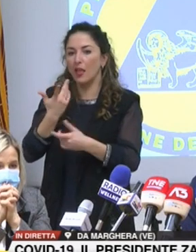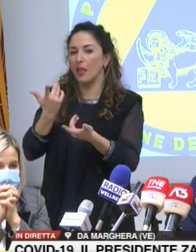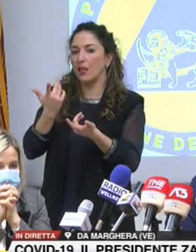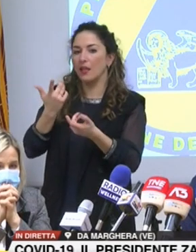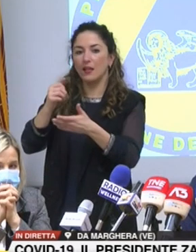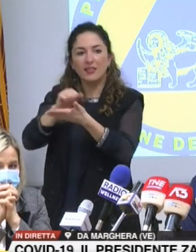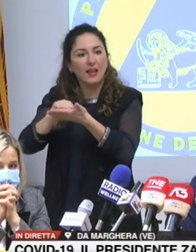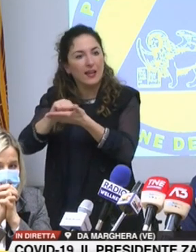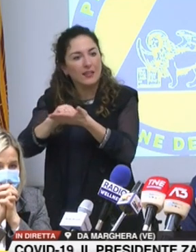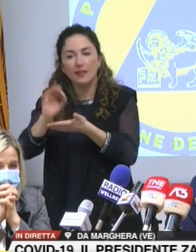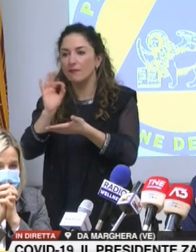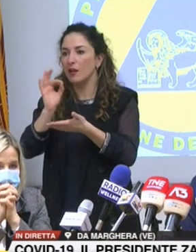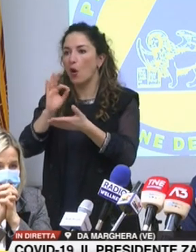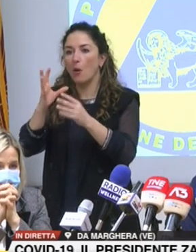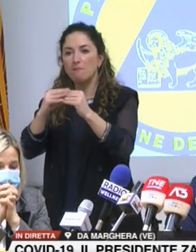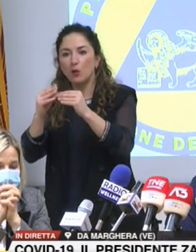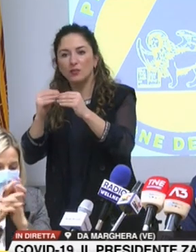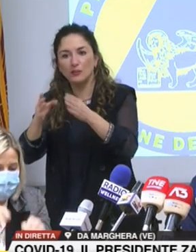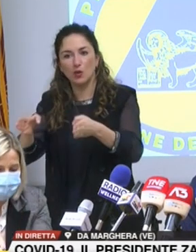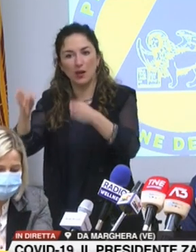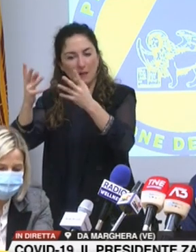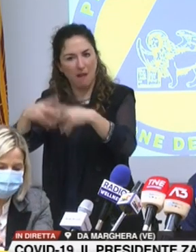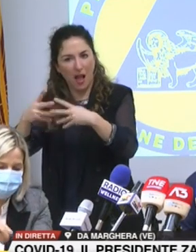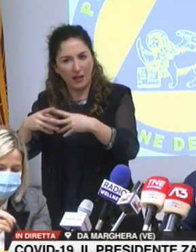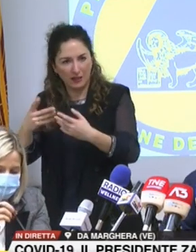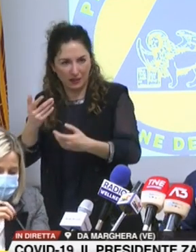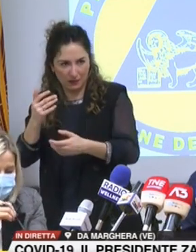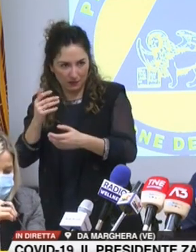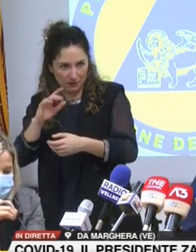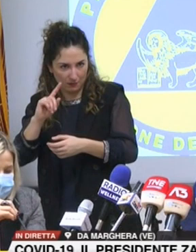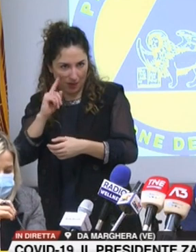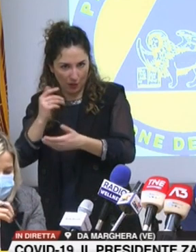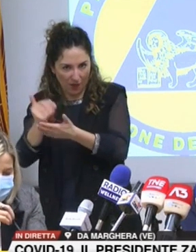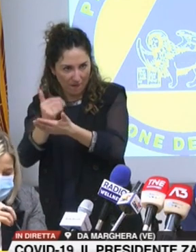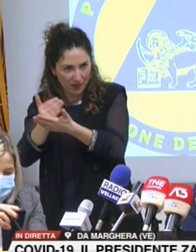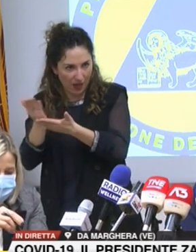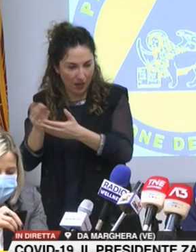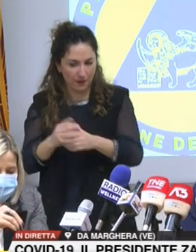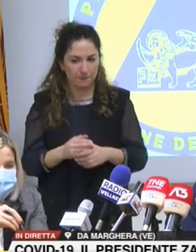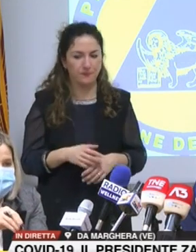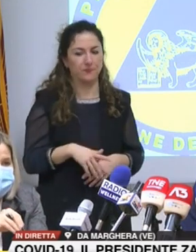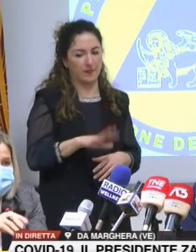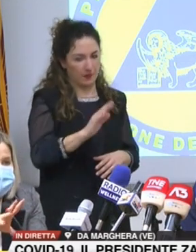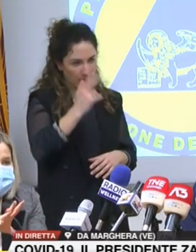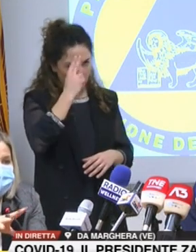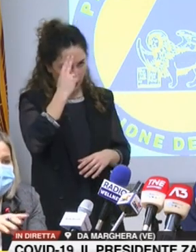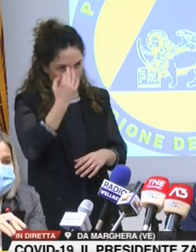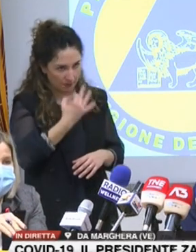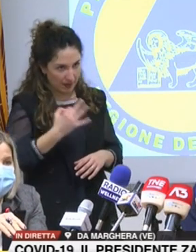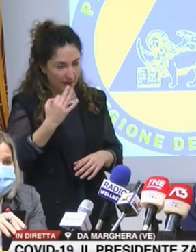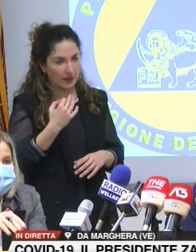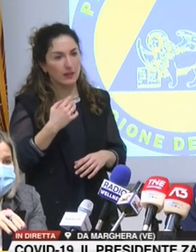piuttosto che se la manutenzione delle macchine si fa? Cioè, allora, se vi ricordate bene, noi abbiamo sempre